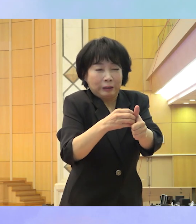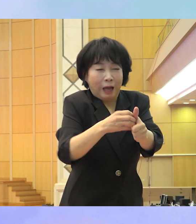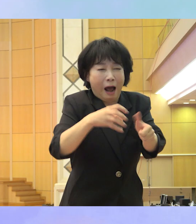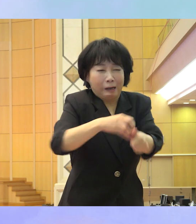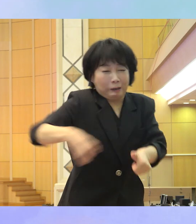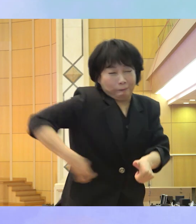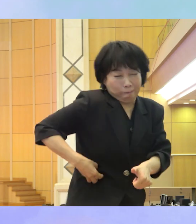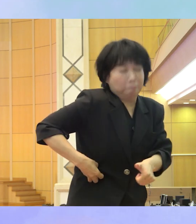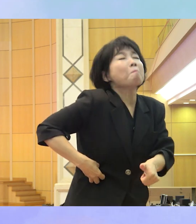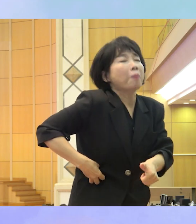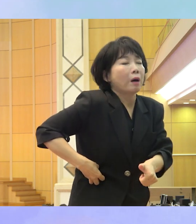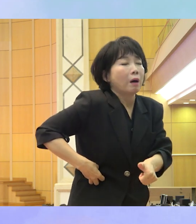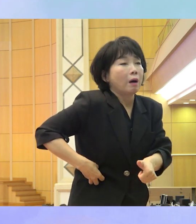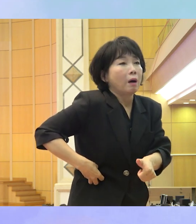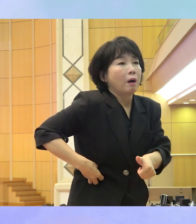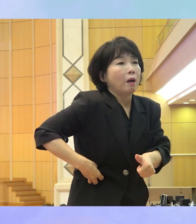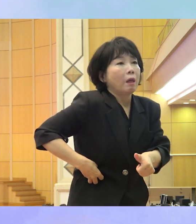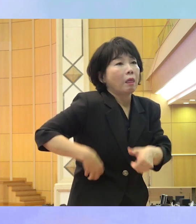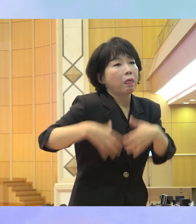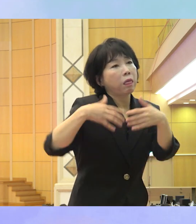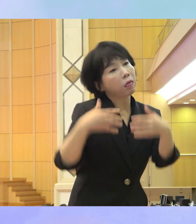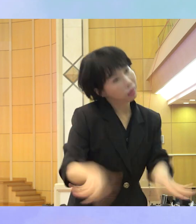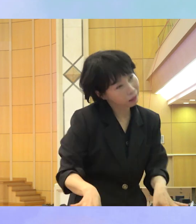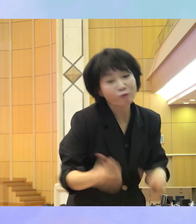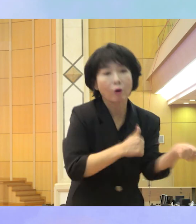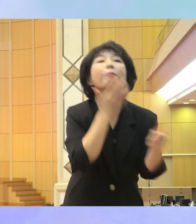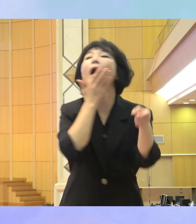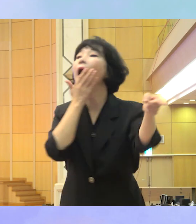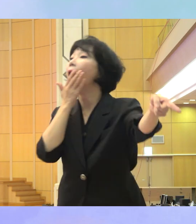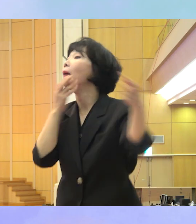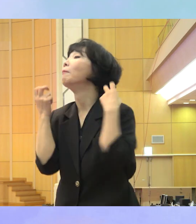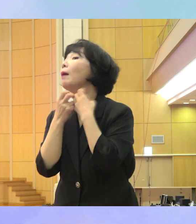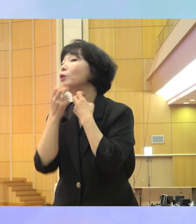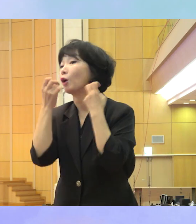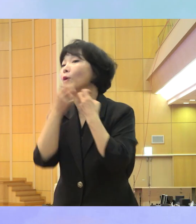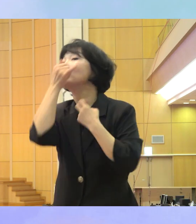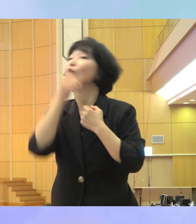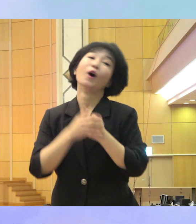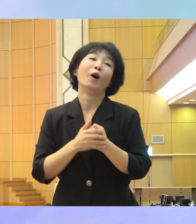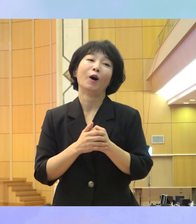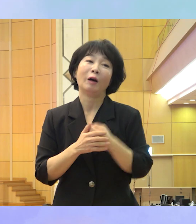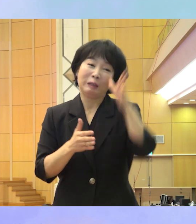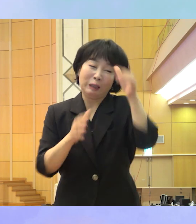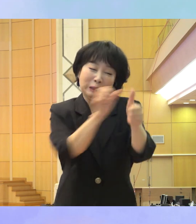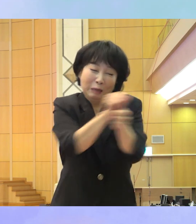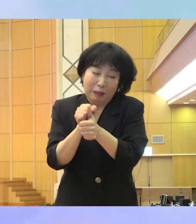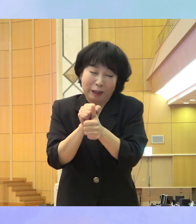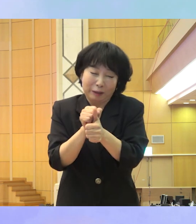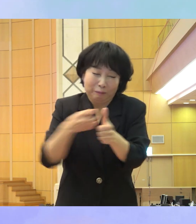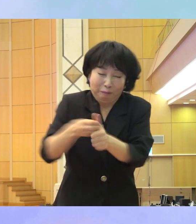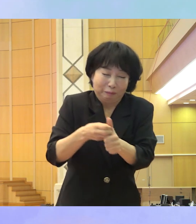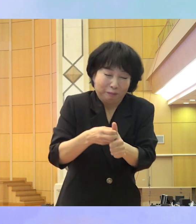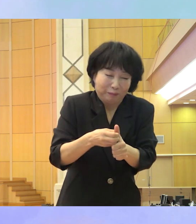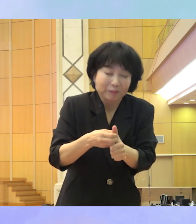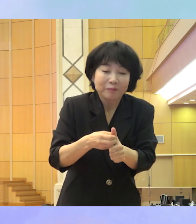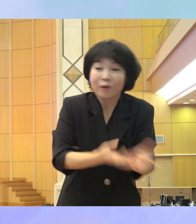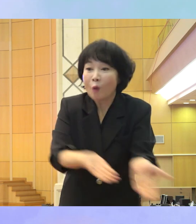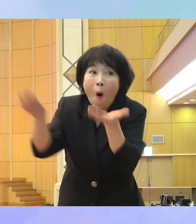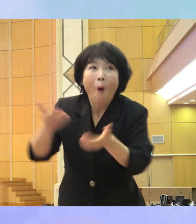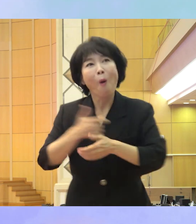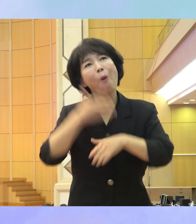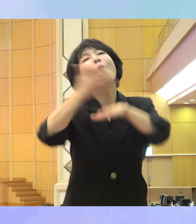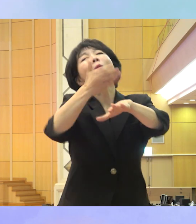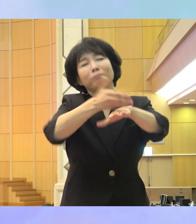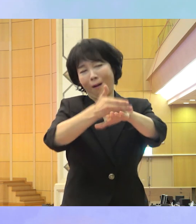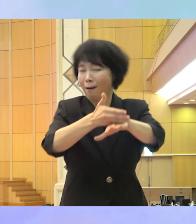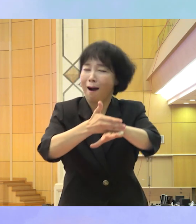이러다가 두 다리 쭉 뻗고 죽어요. 그 잡아줬죠. 그랬더니 그걸 잡아가지고 아마 요리를 했던 모양이에요. 요리를 해서